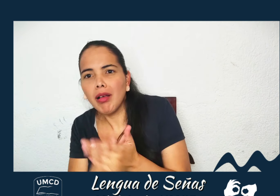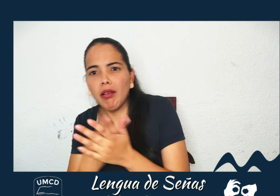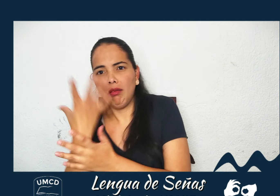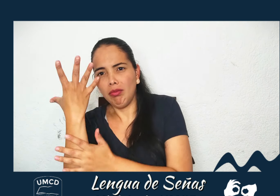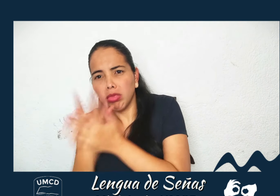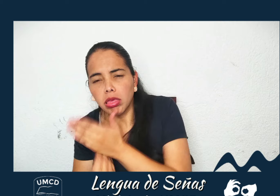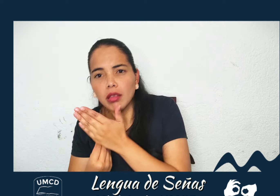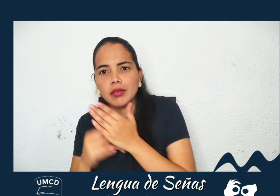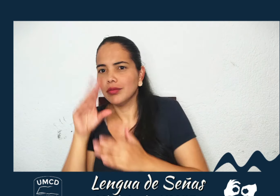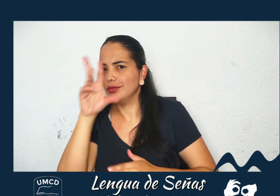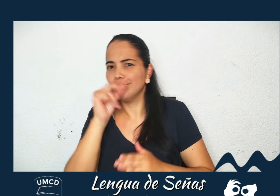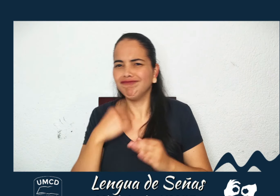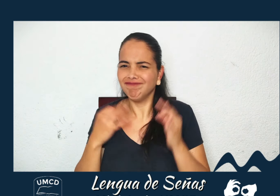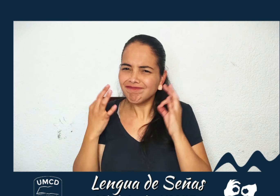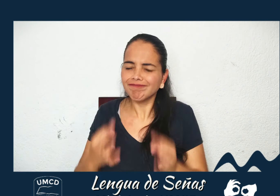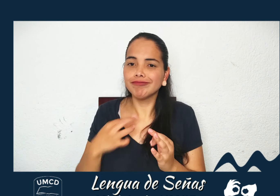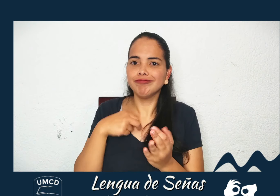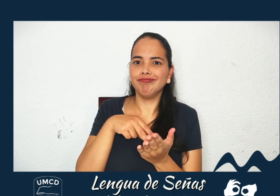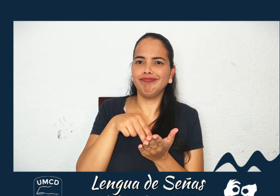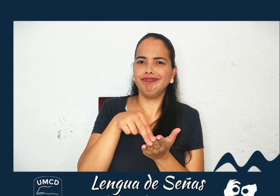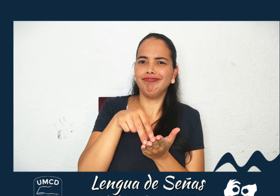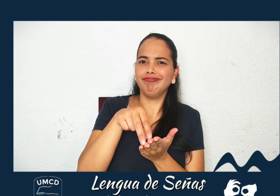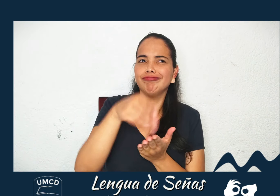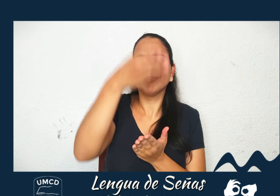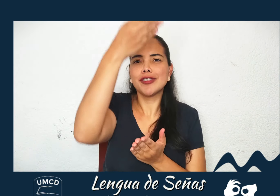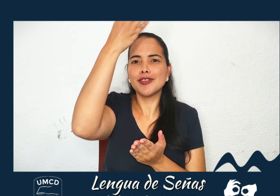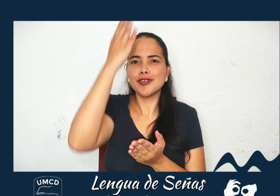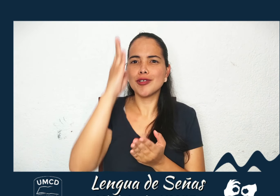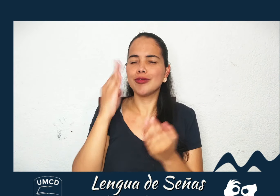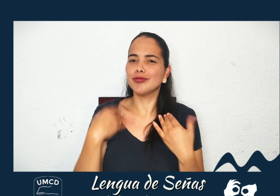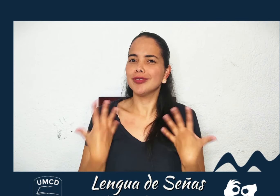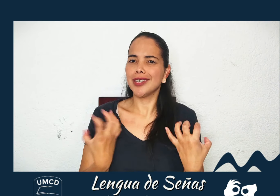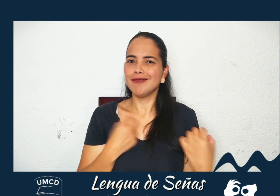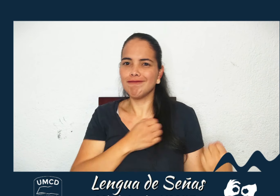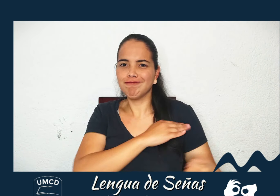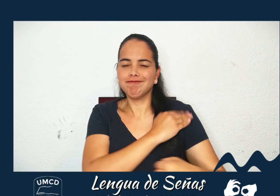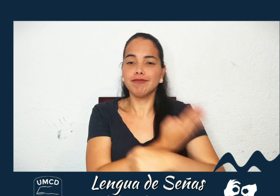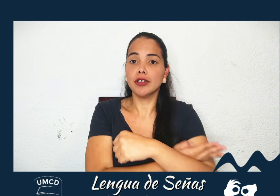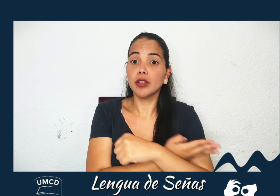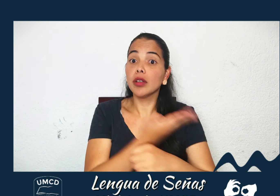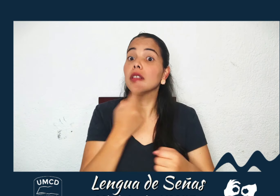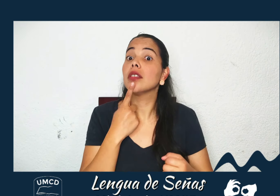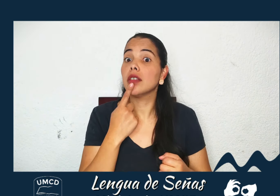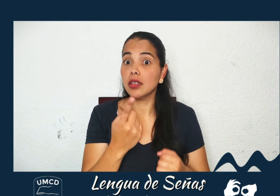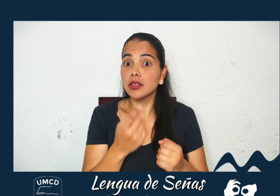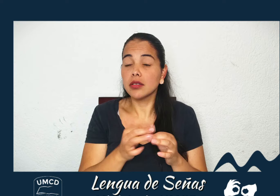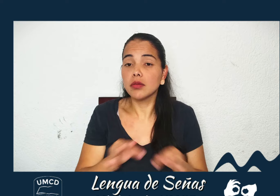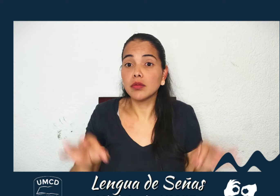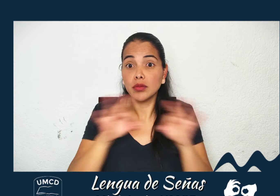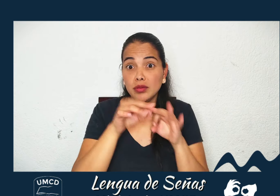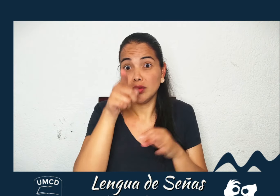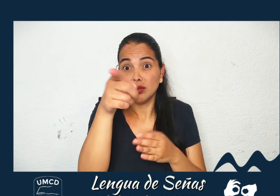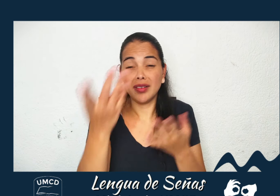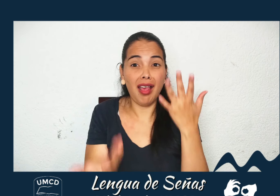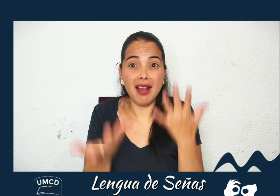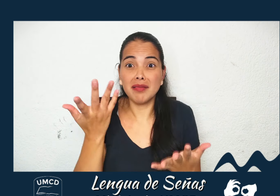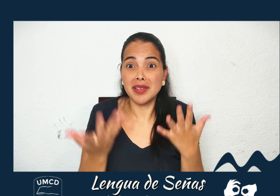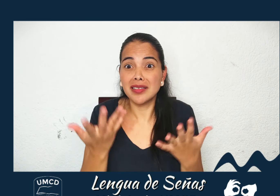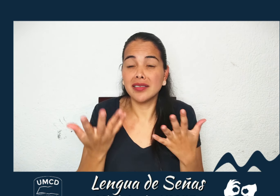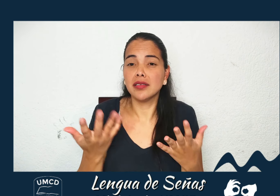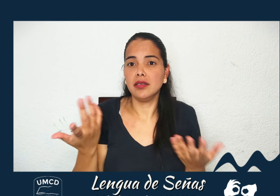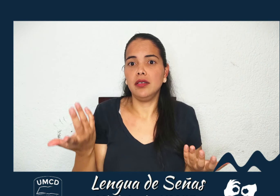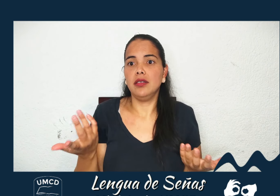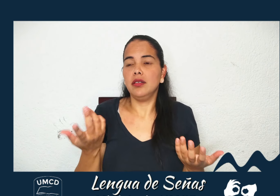los justos, para no estar en tropiezo. Nos advierte el pasaje también que si